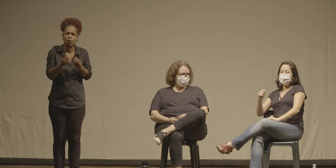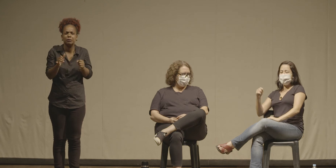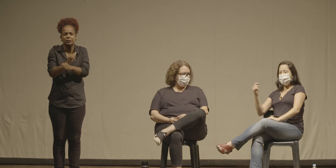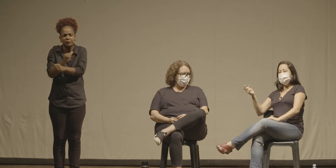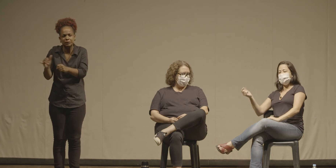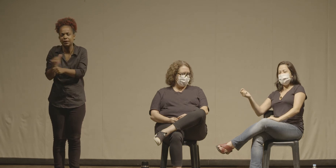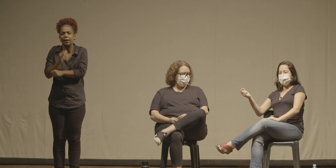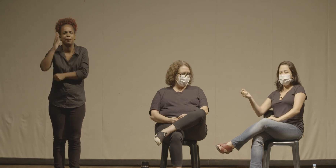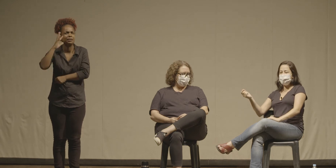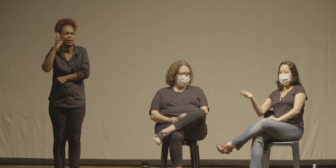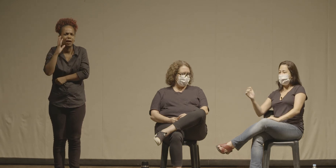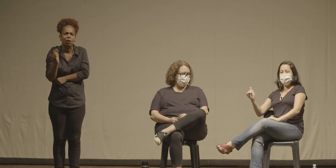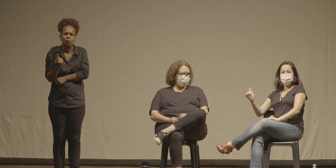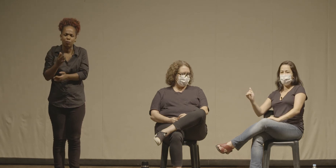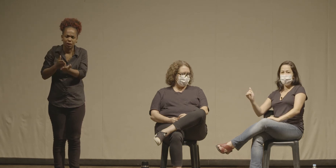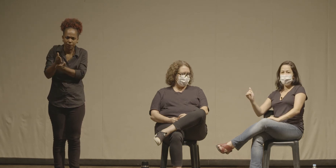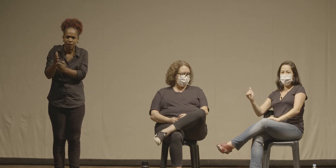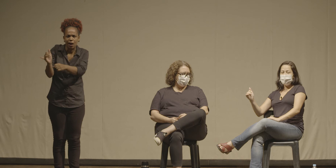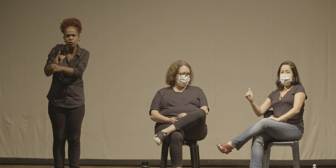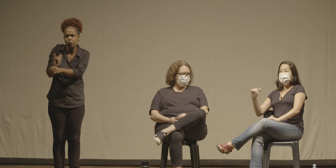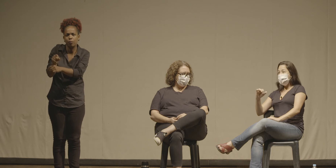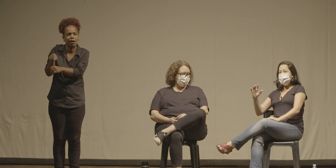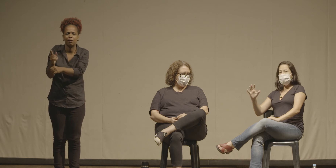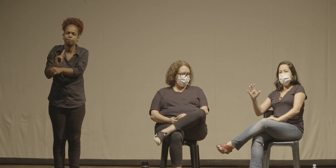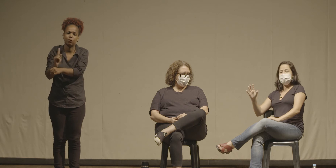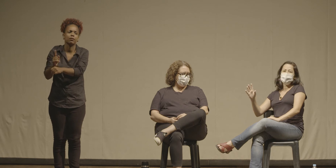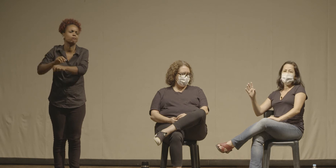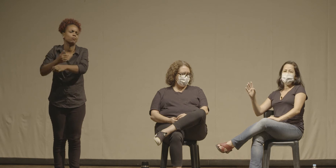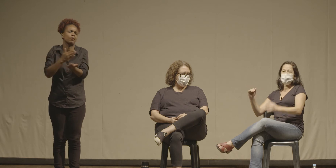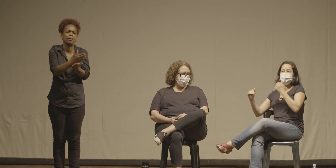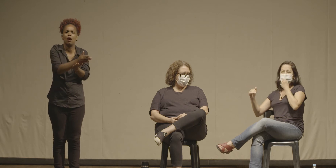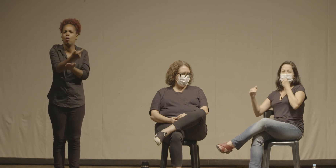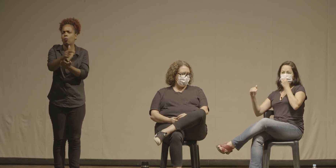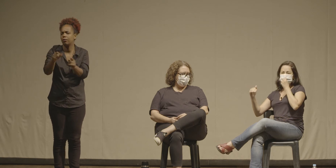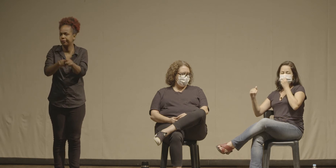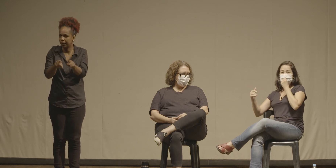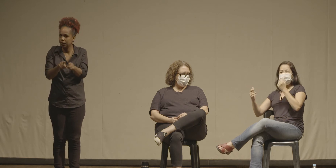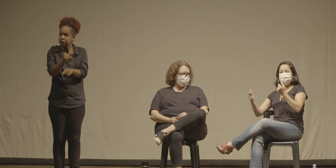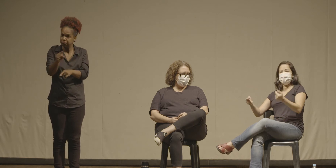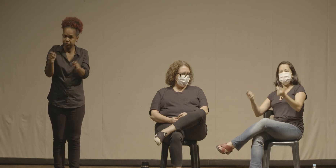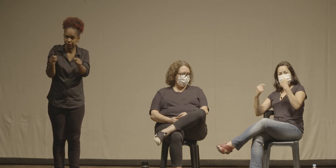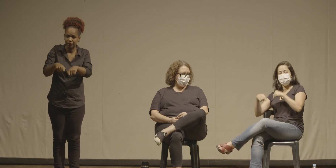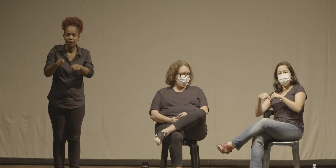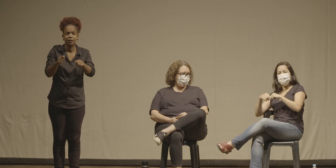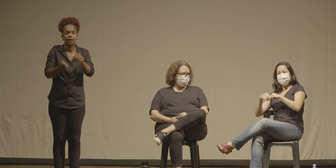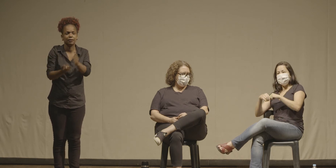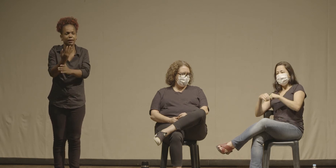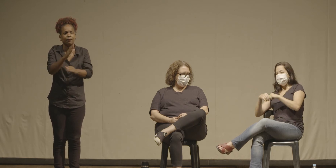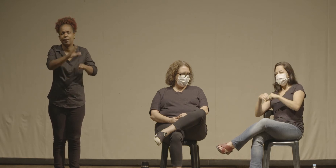Não pensar que a única alternativa é o YouTube. Existem milhões de maneiras. Você pode, inclusive, criar um canal